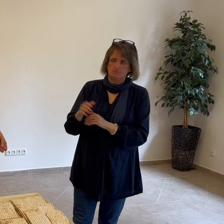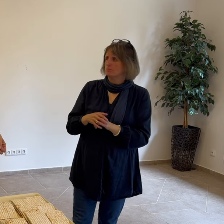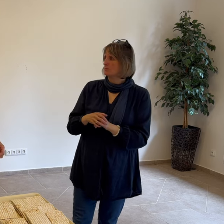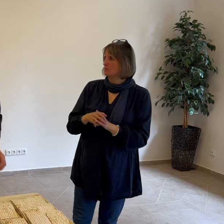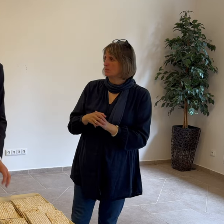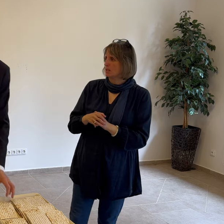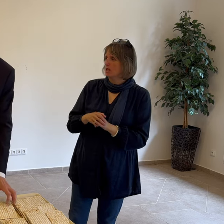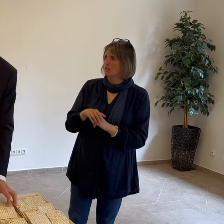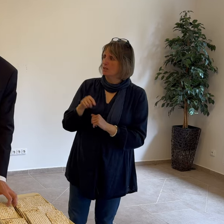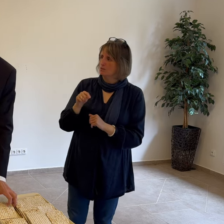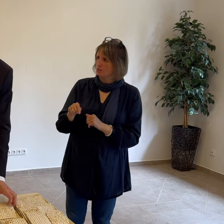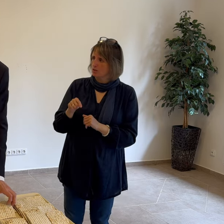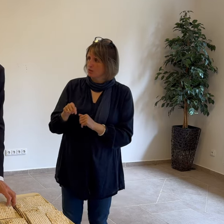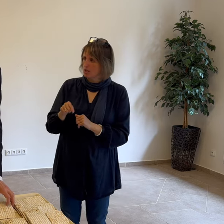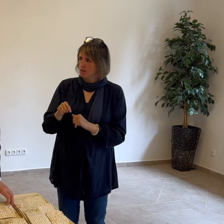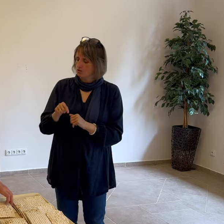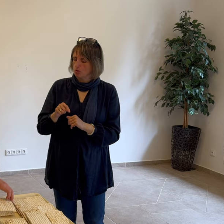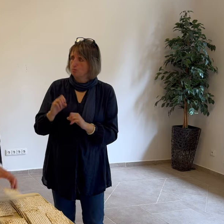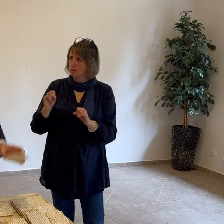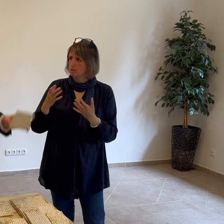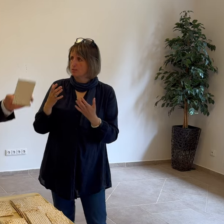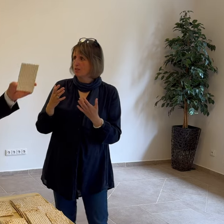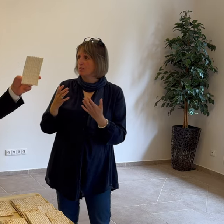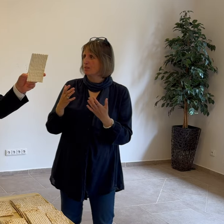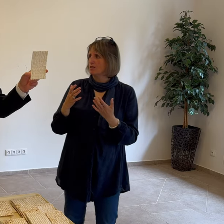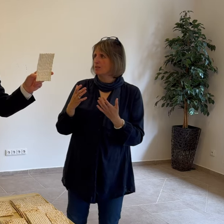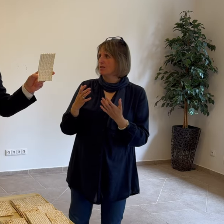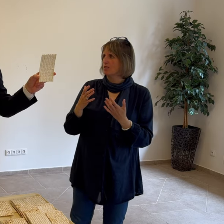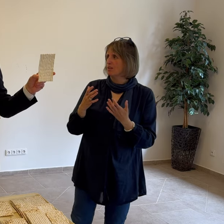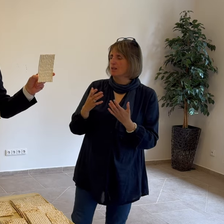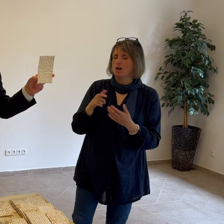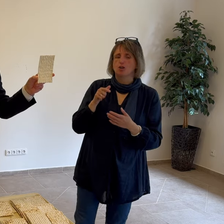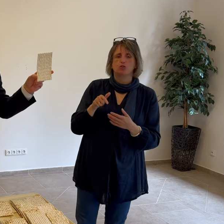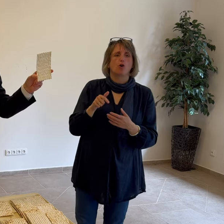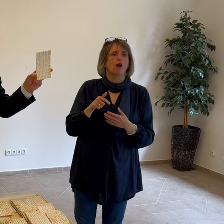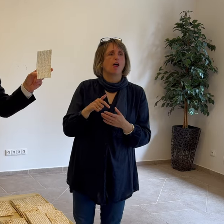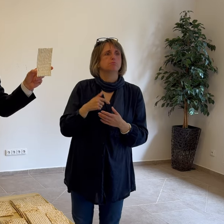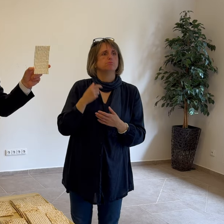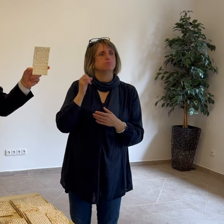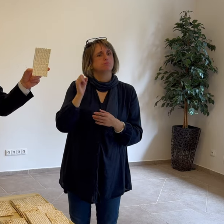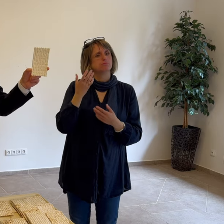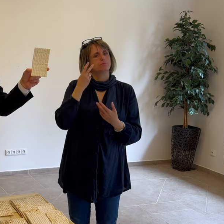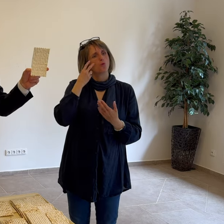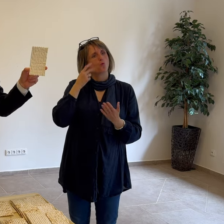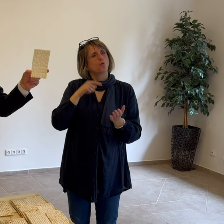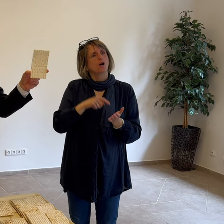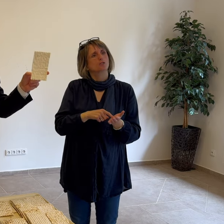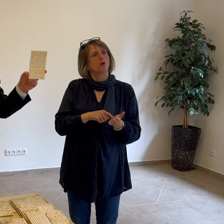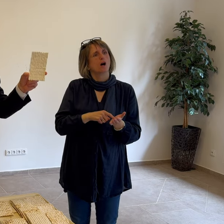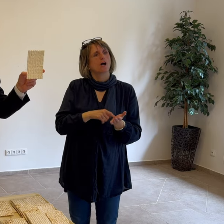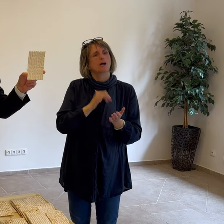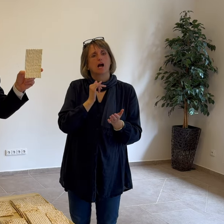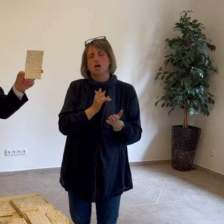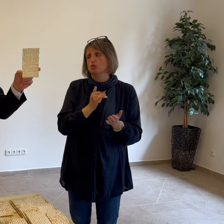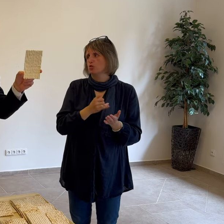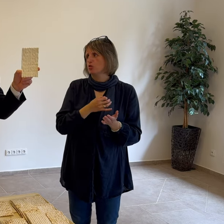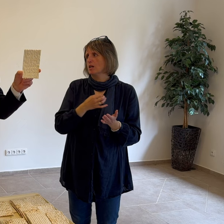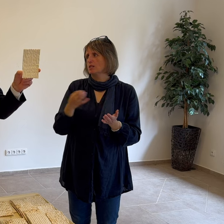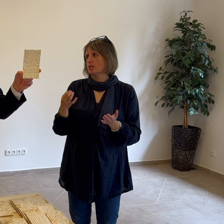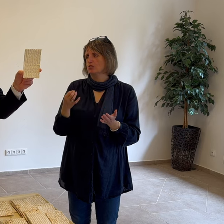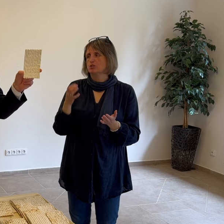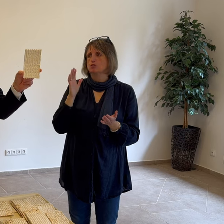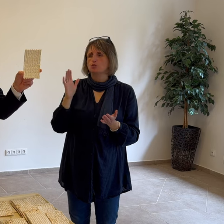Nepozná že tady toto představuje tvůj každodenní život jak se má jak máš brát do úst to